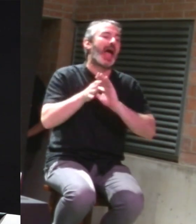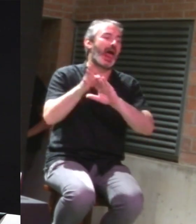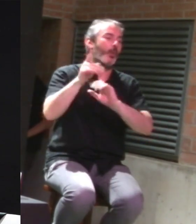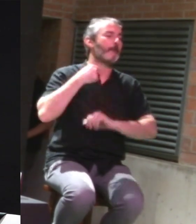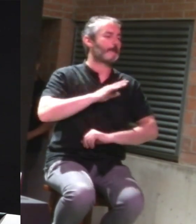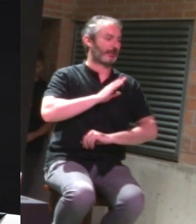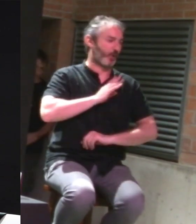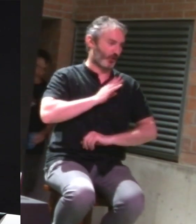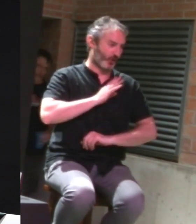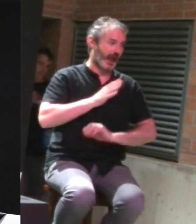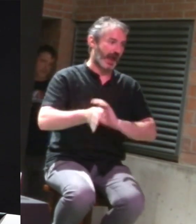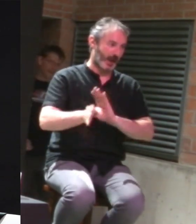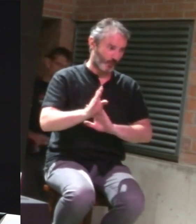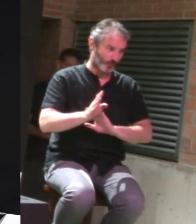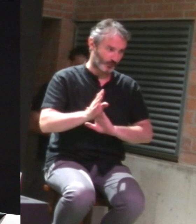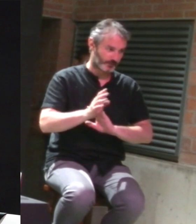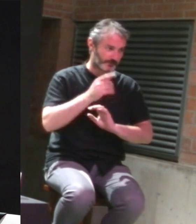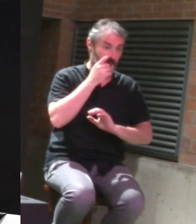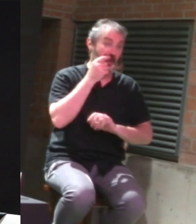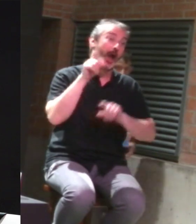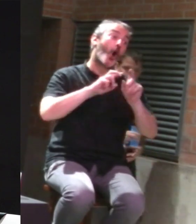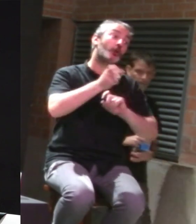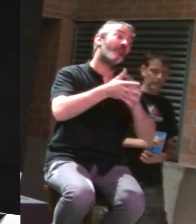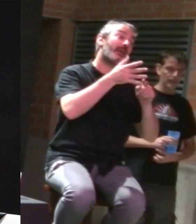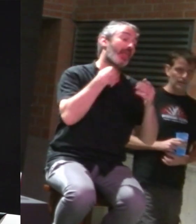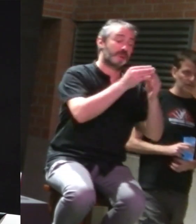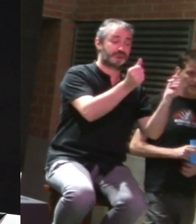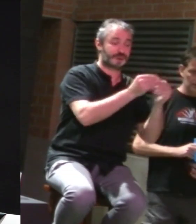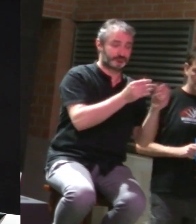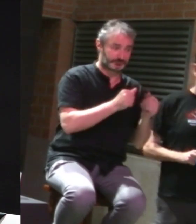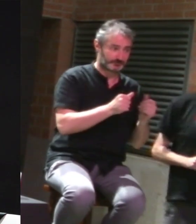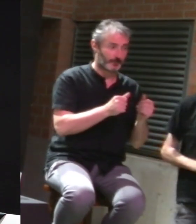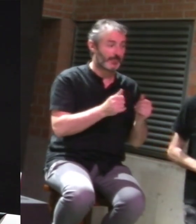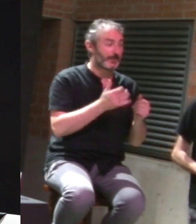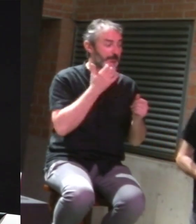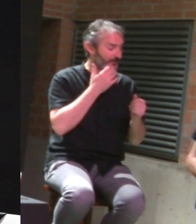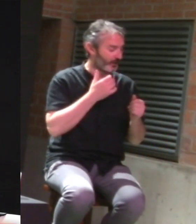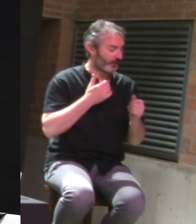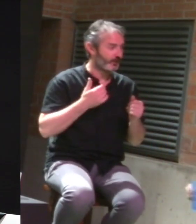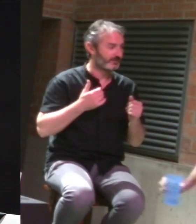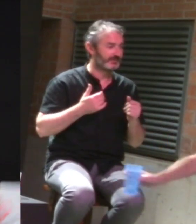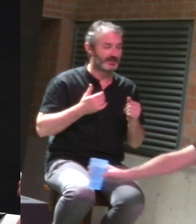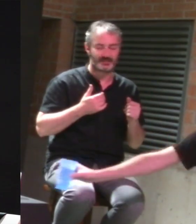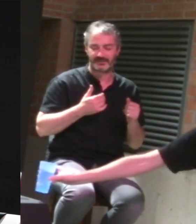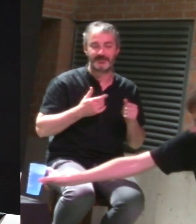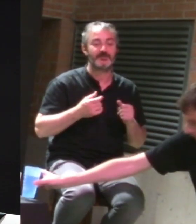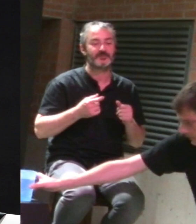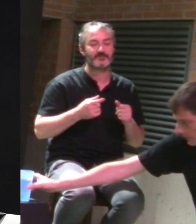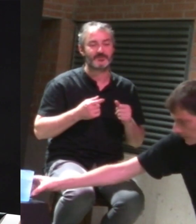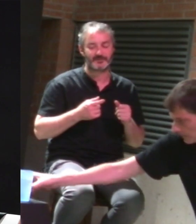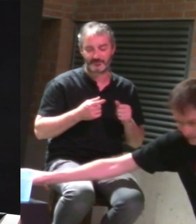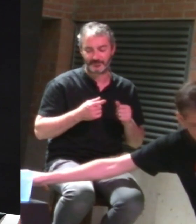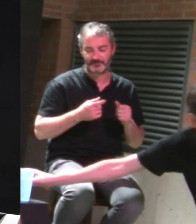a patrimoni industrial, però per desgràcia moltes ja no existeixen, però trobarem que s'han creat aquestes grans fàbriques a partir